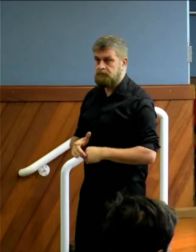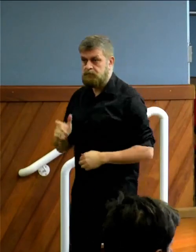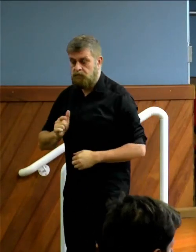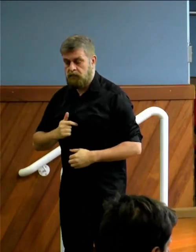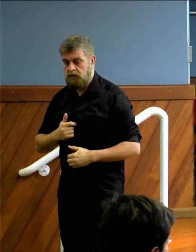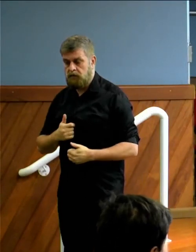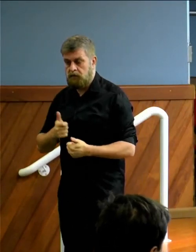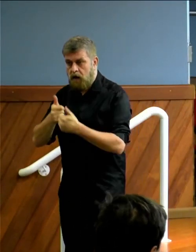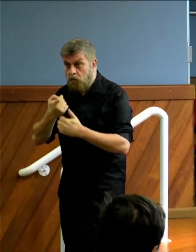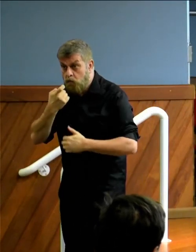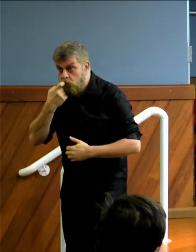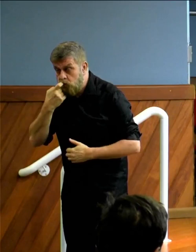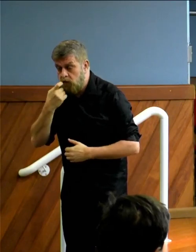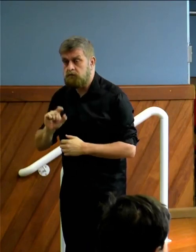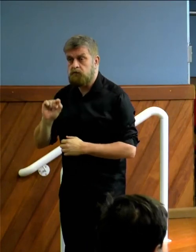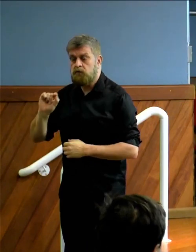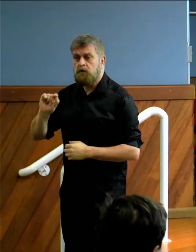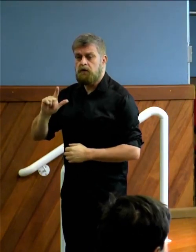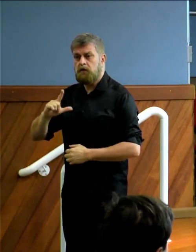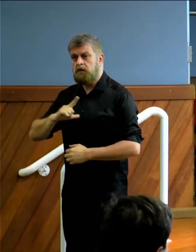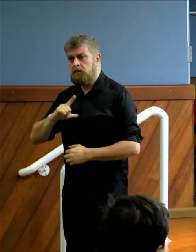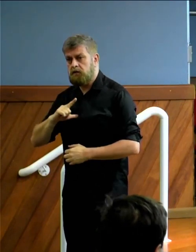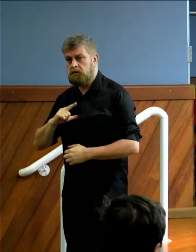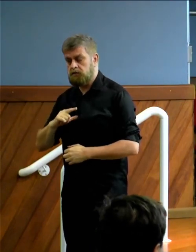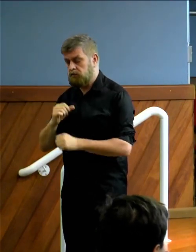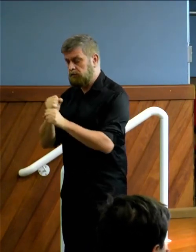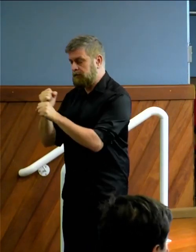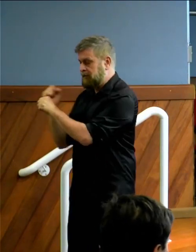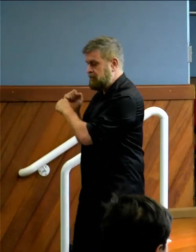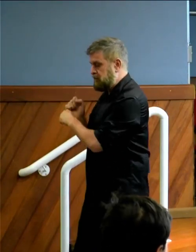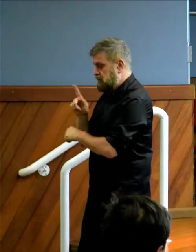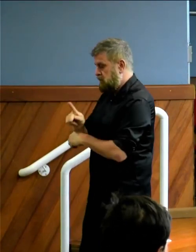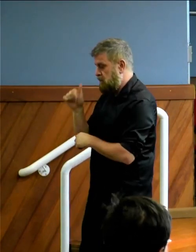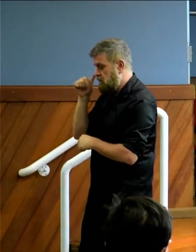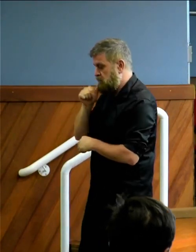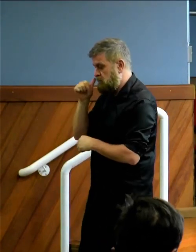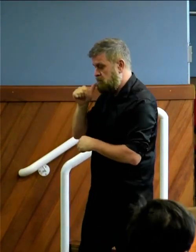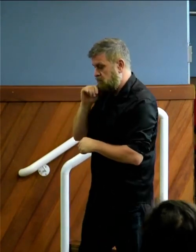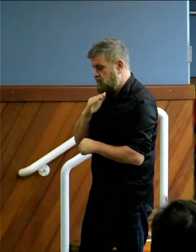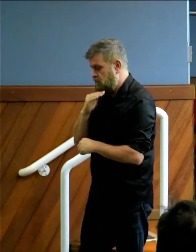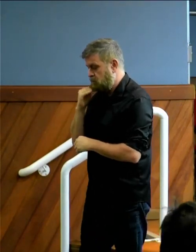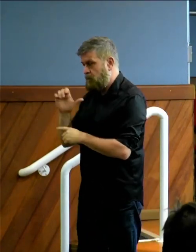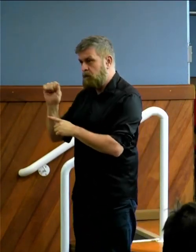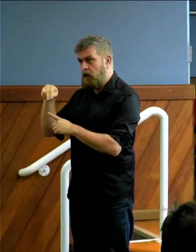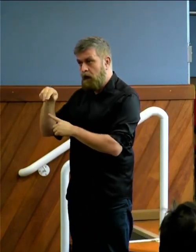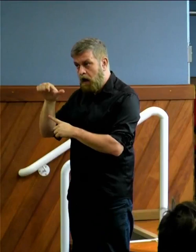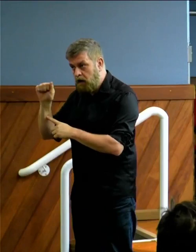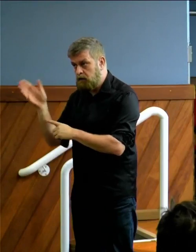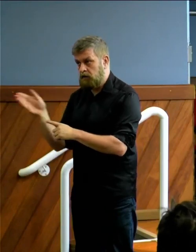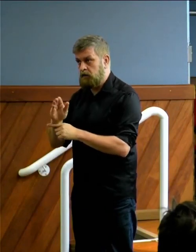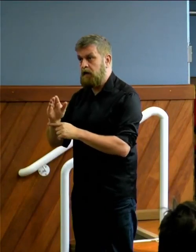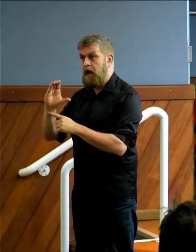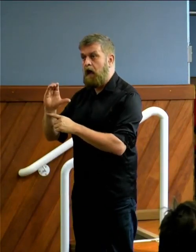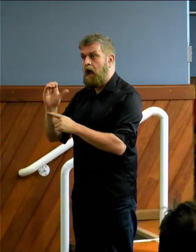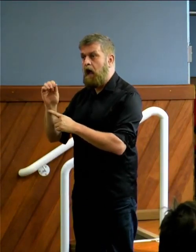muito próxima, de certa forma, daquilo que nos últimos anos a professora, a saudosa professora Ana Maria Camargo, trabalhava.